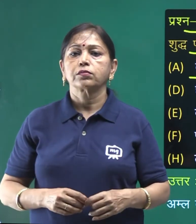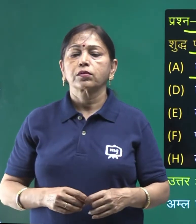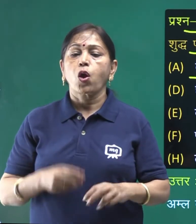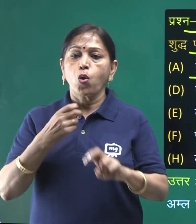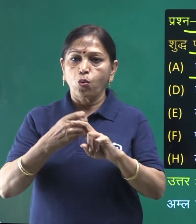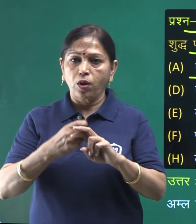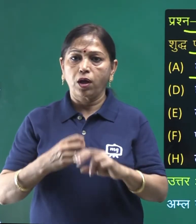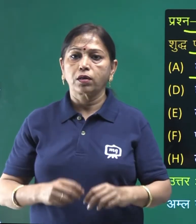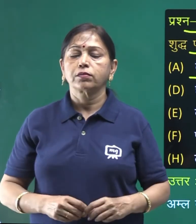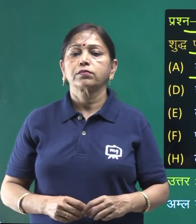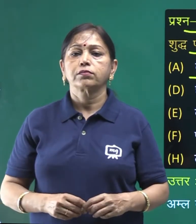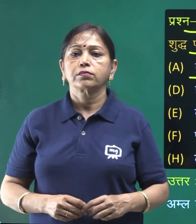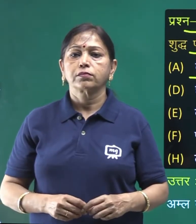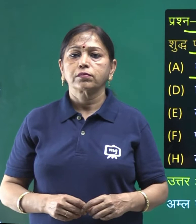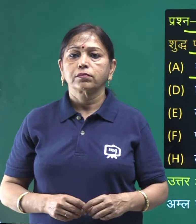लोहा,